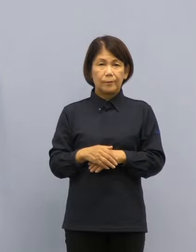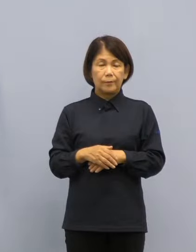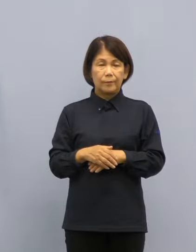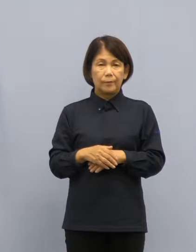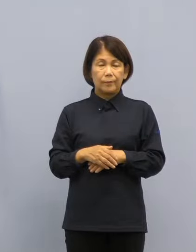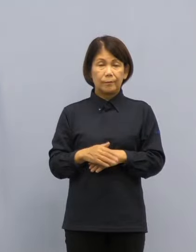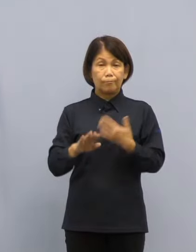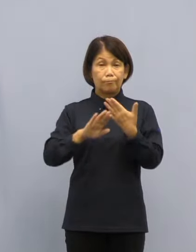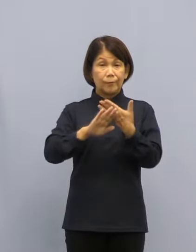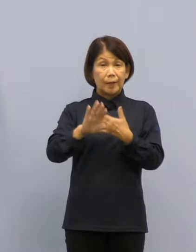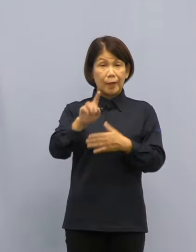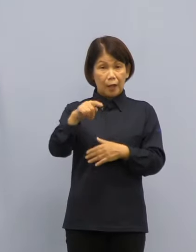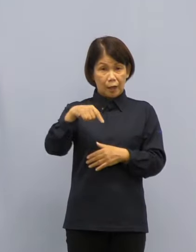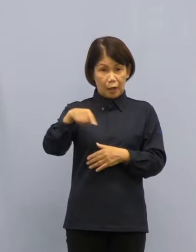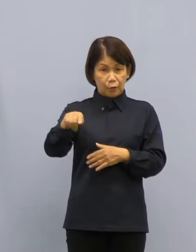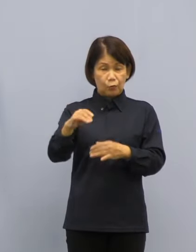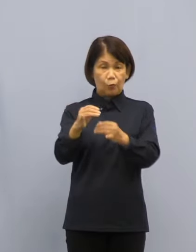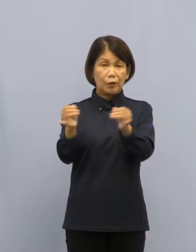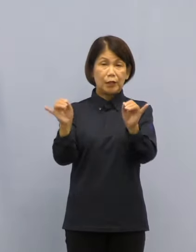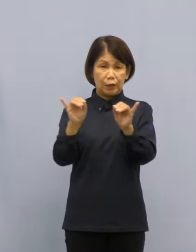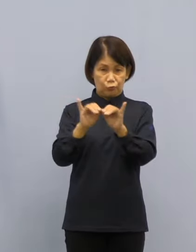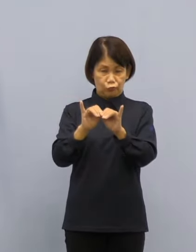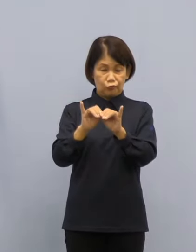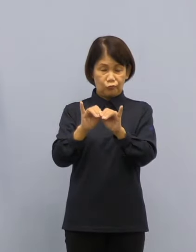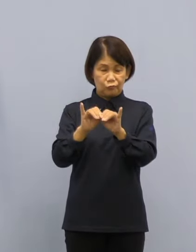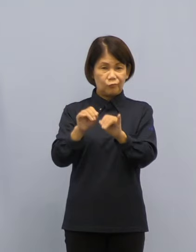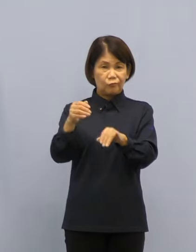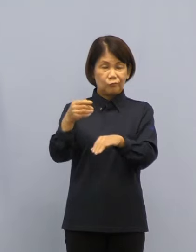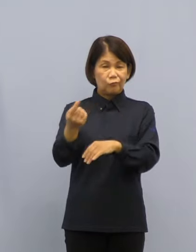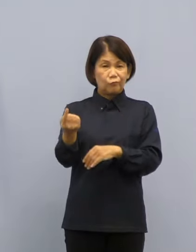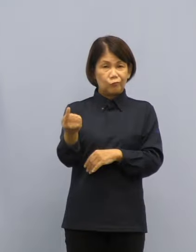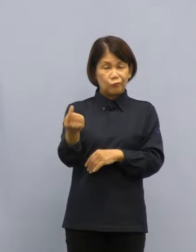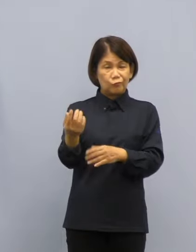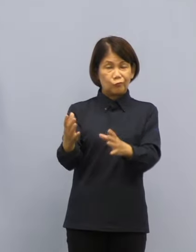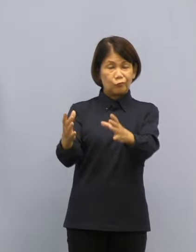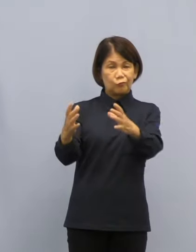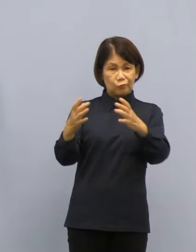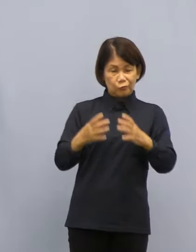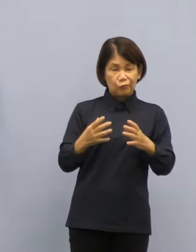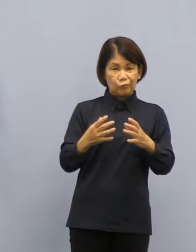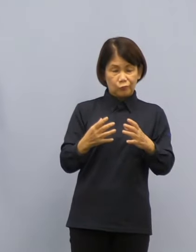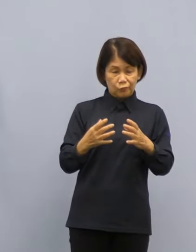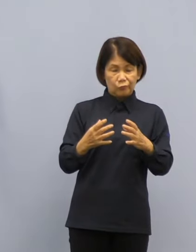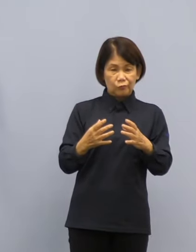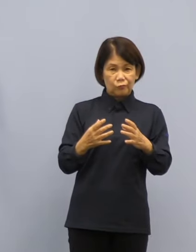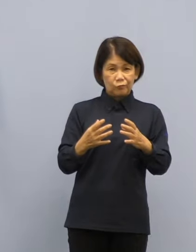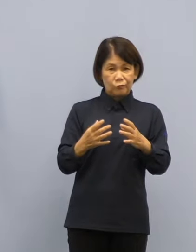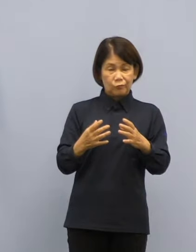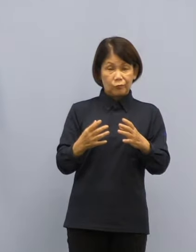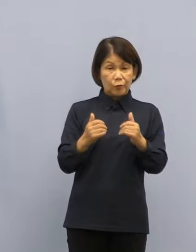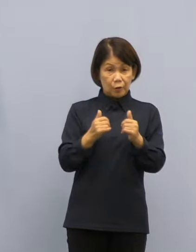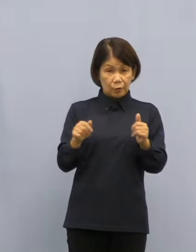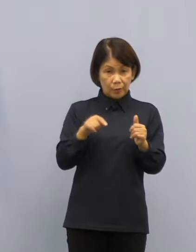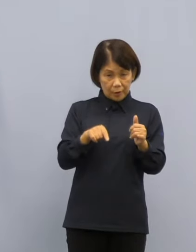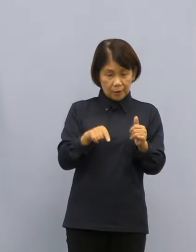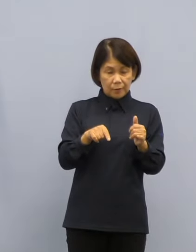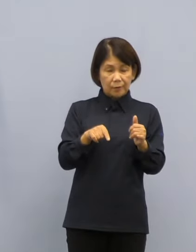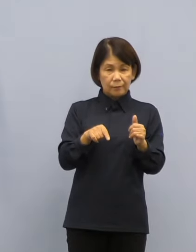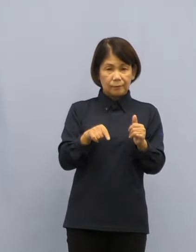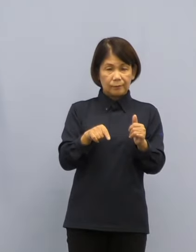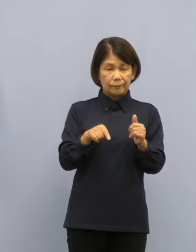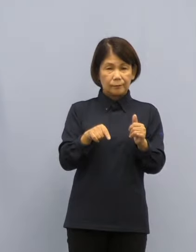他県のチームを応援しに来るブースターなりサポーターなりアウェイのから